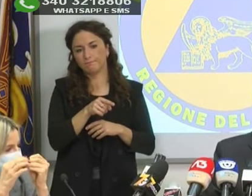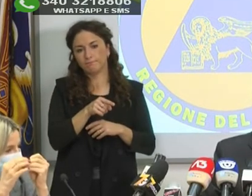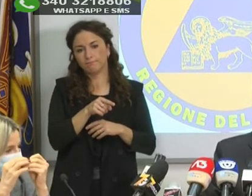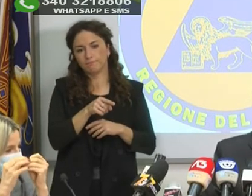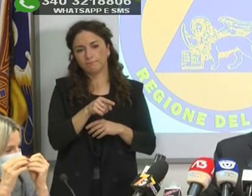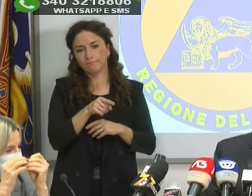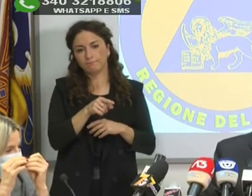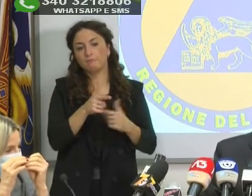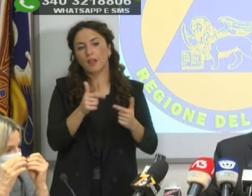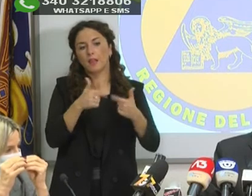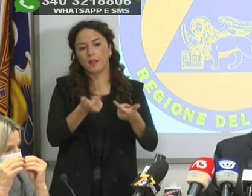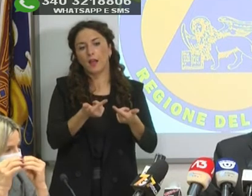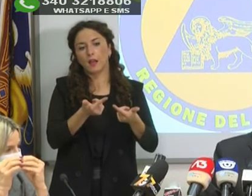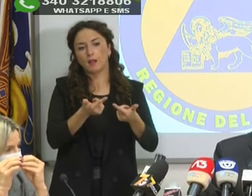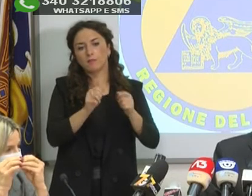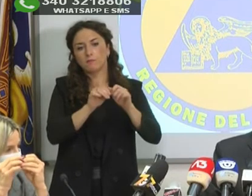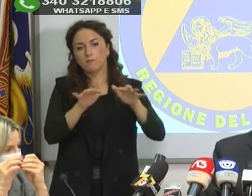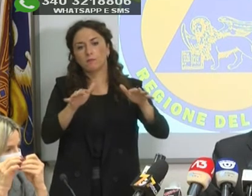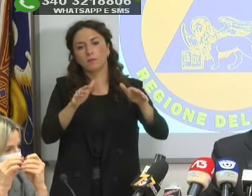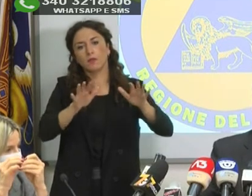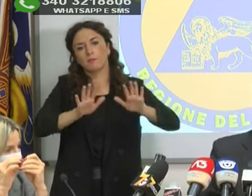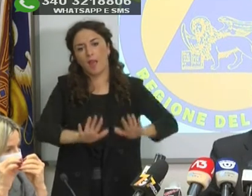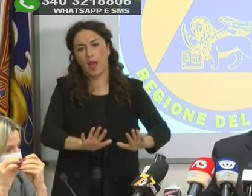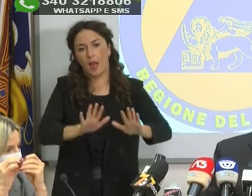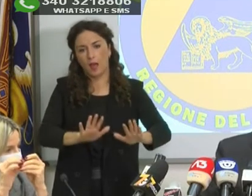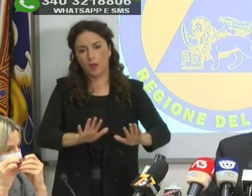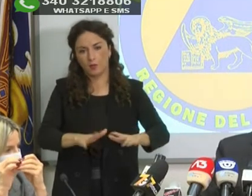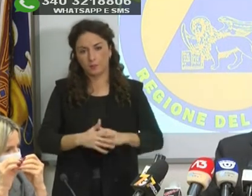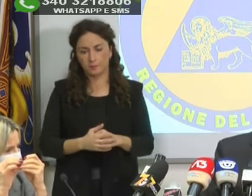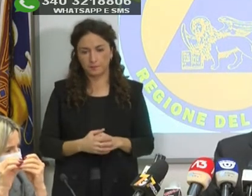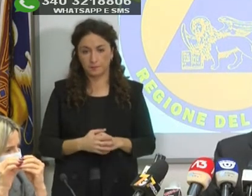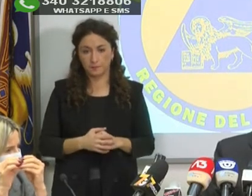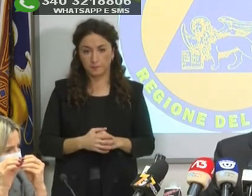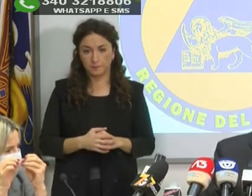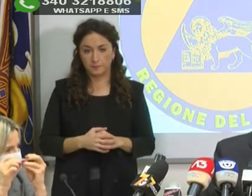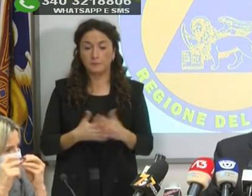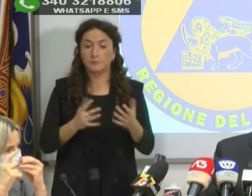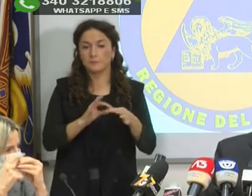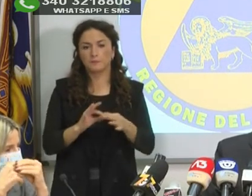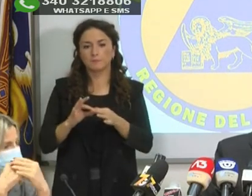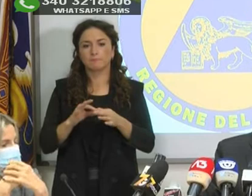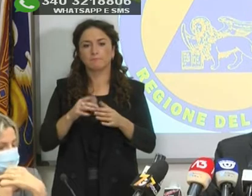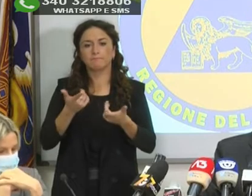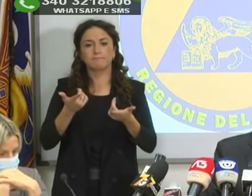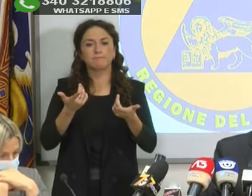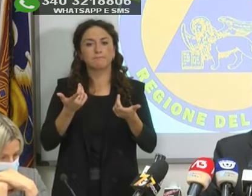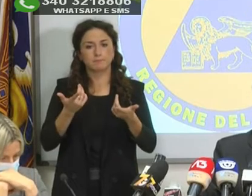che sta rallentando di fatto l'espansione del contagio e quindi di conseguenza anche il numero, la velocità